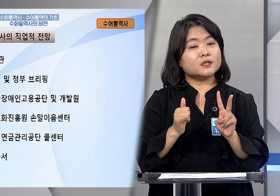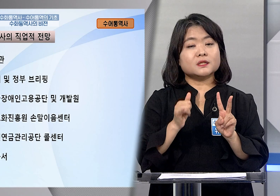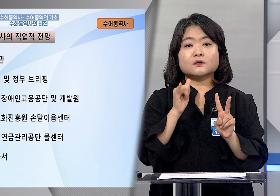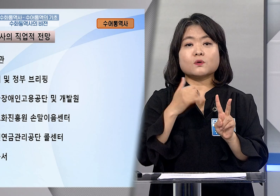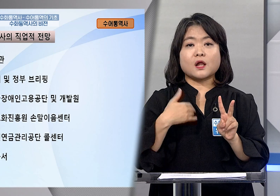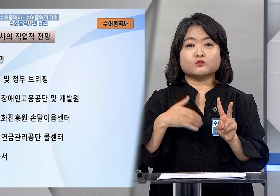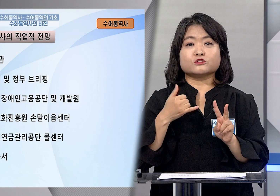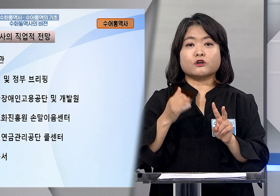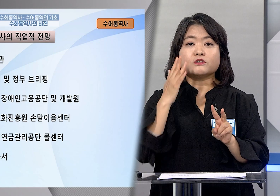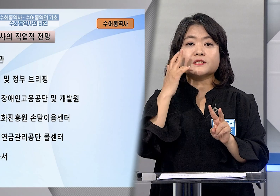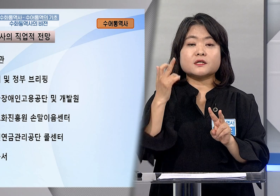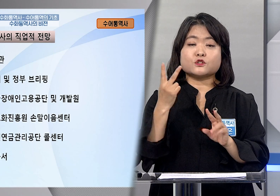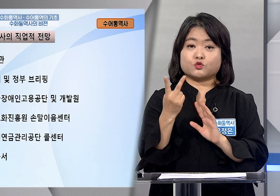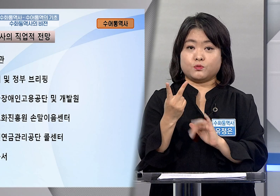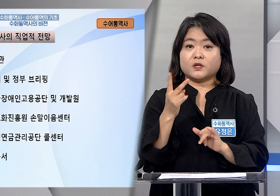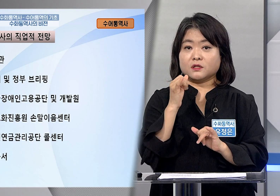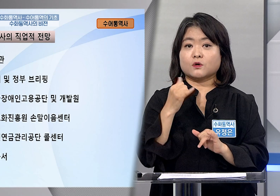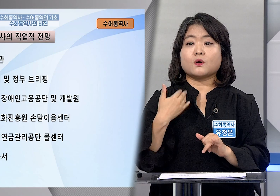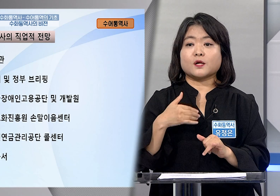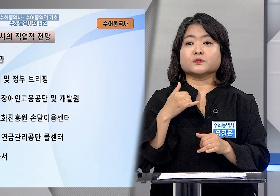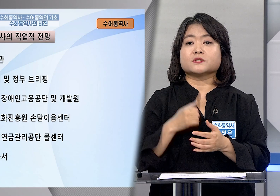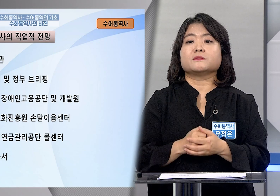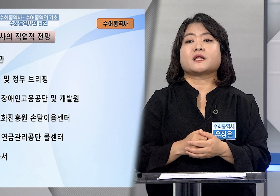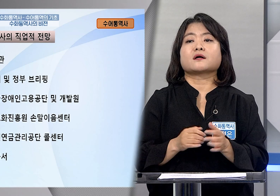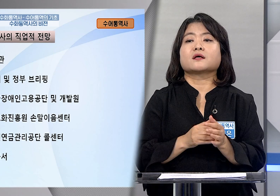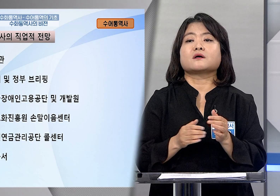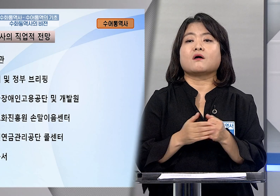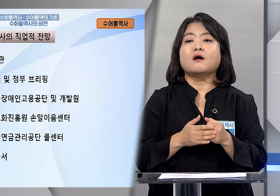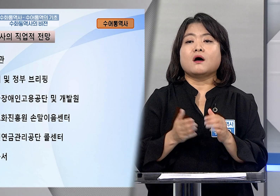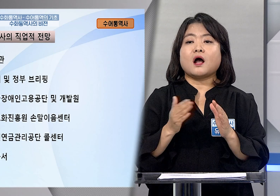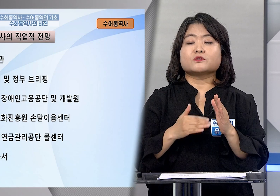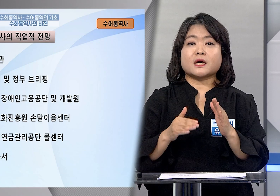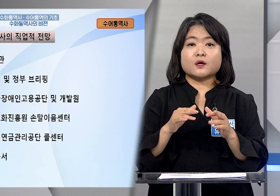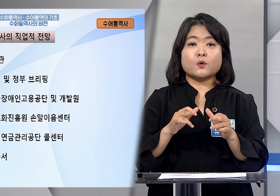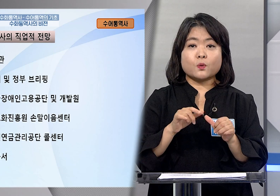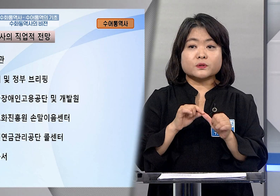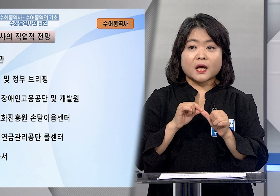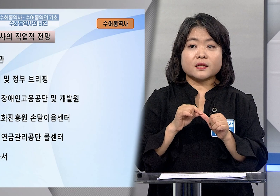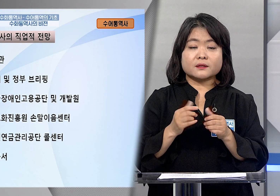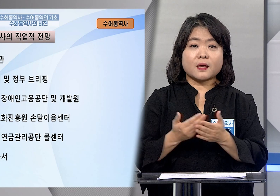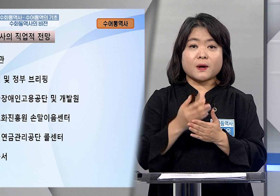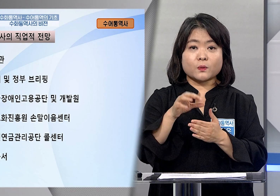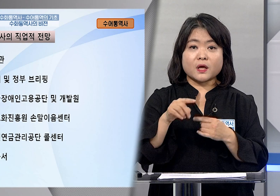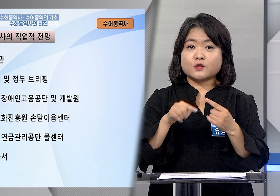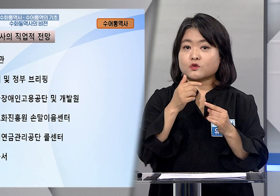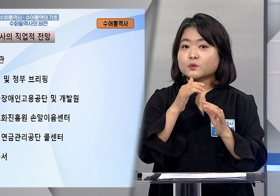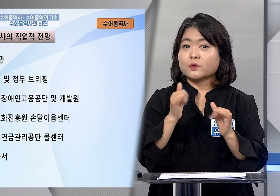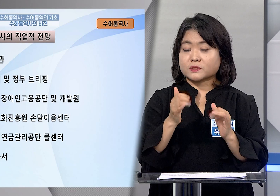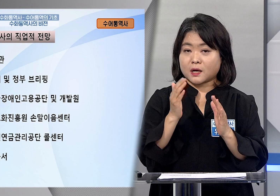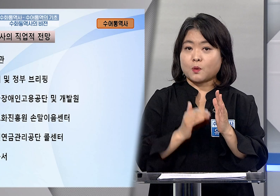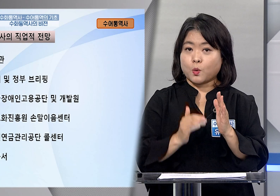있는 걸로 알고 있고요. 일산에도 2명 있는 걸로 알고 있습니다. 그래서 한국장애인고용공단 개발원의 수화통역사가